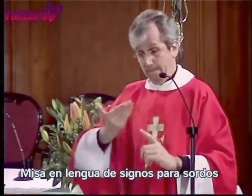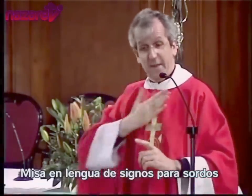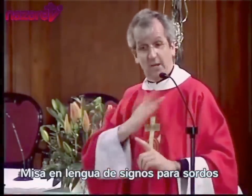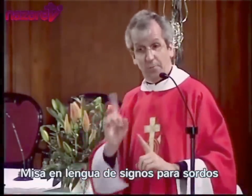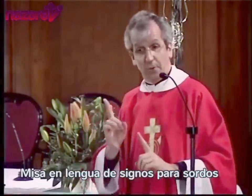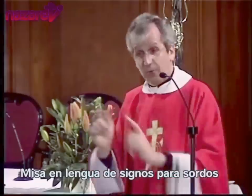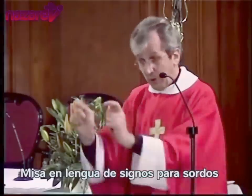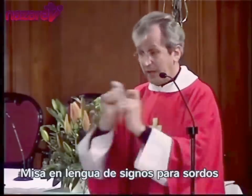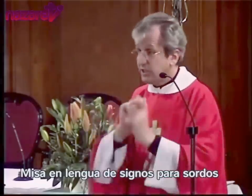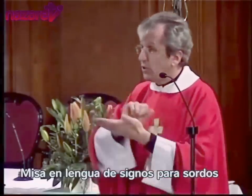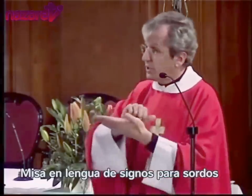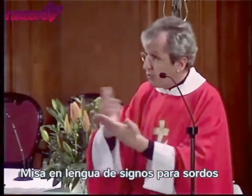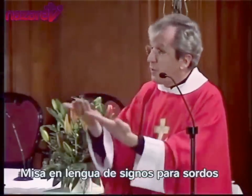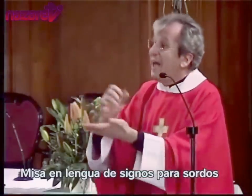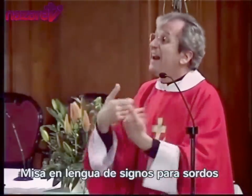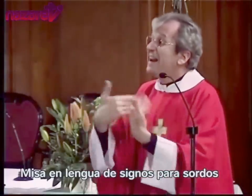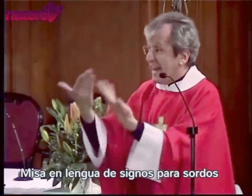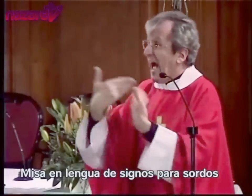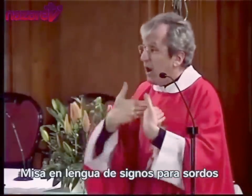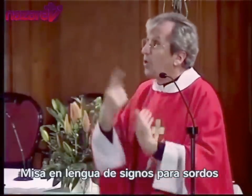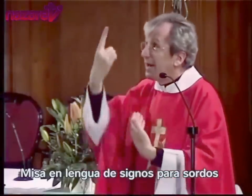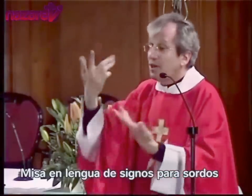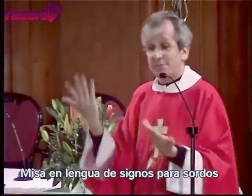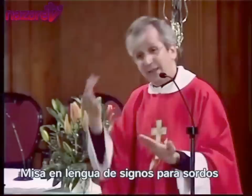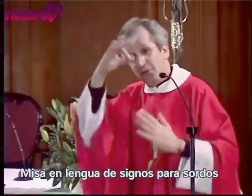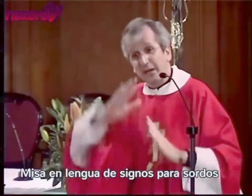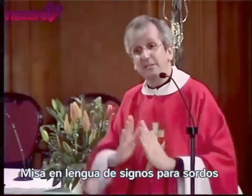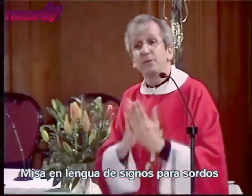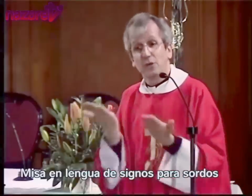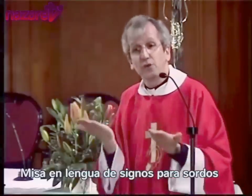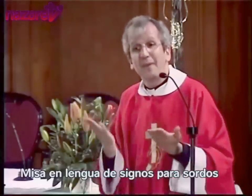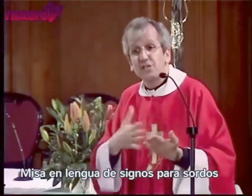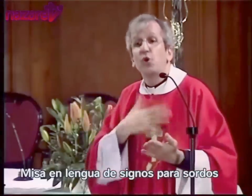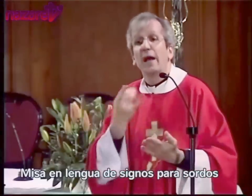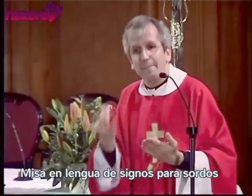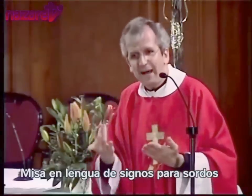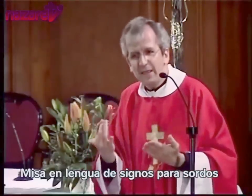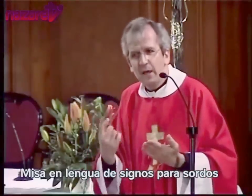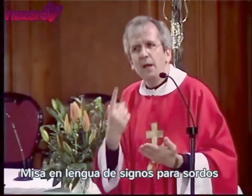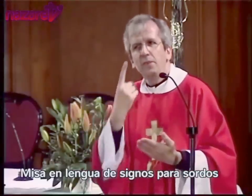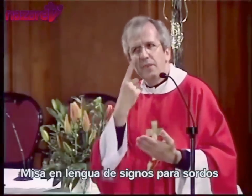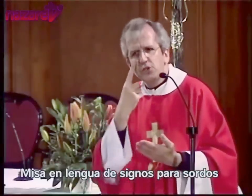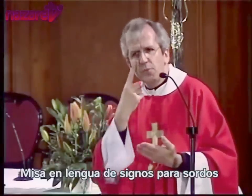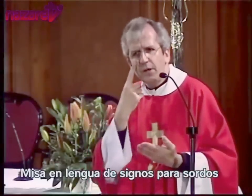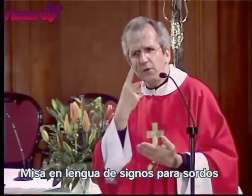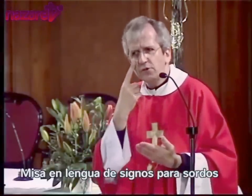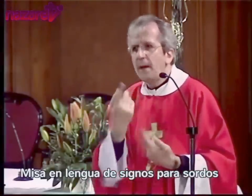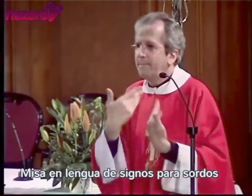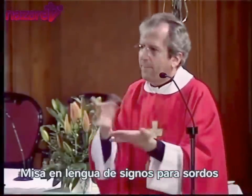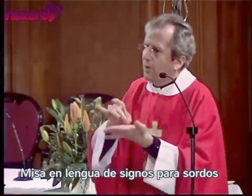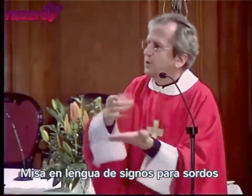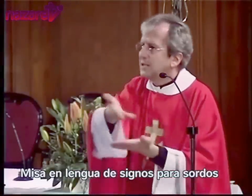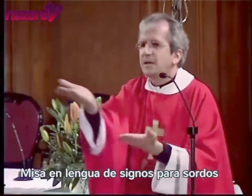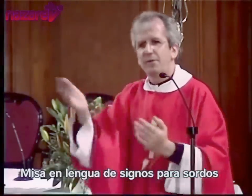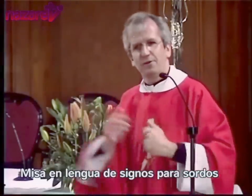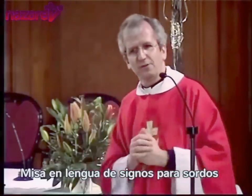son mérito propio, sino que son un regalo que Dios me ha dado, que el Espíritu Santo me ha hecho capaz de descubrirlos